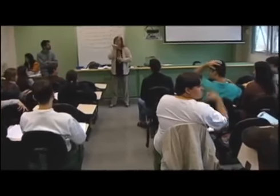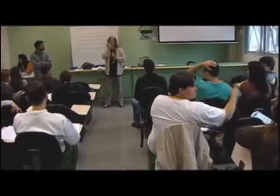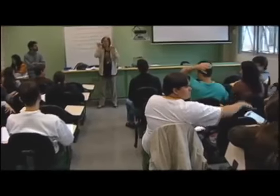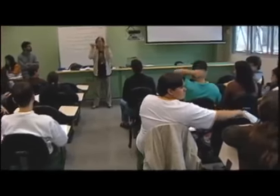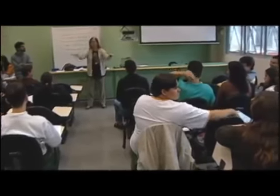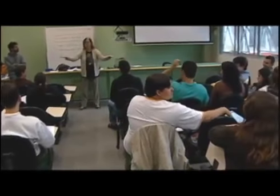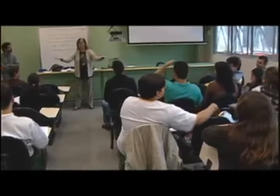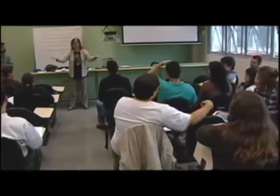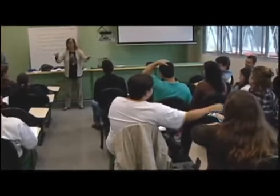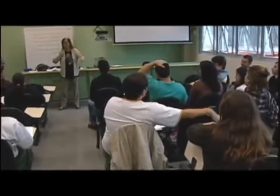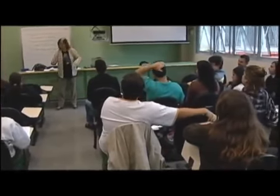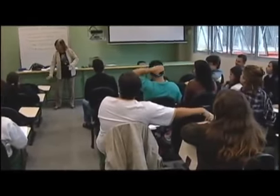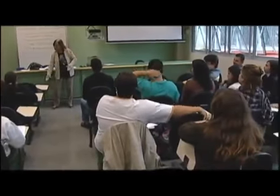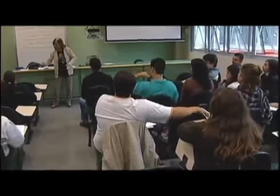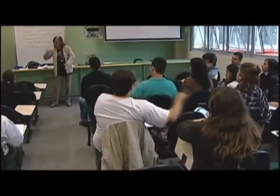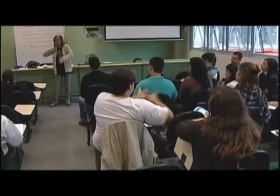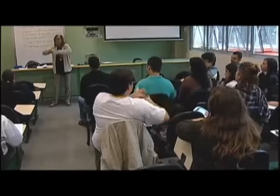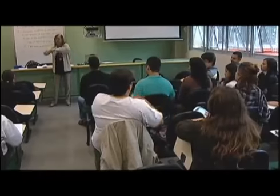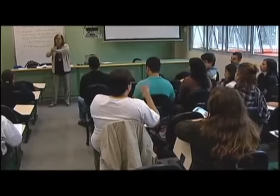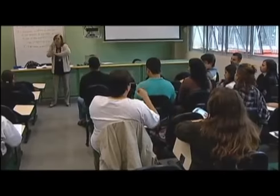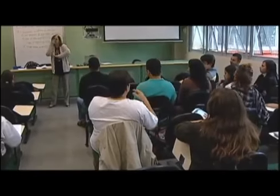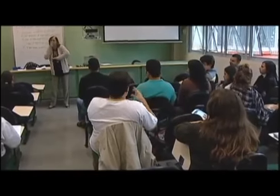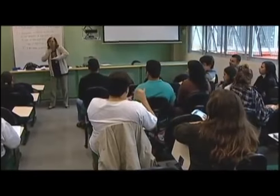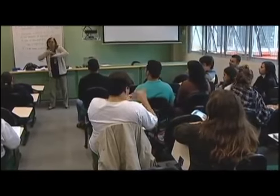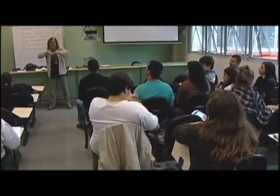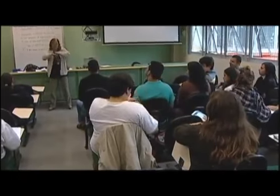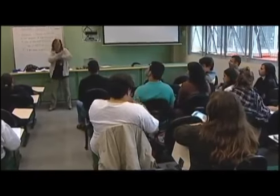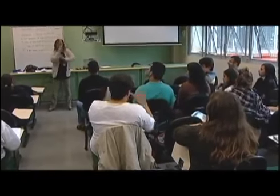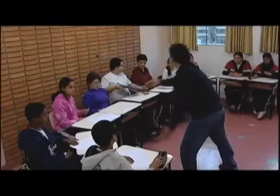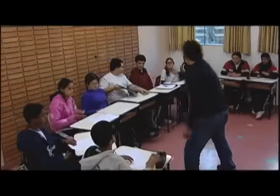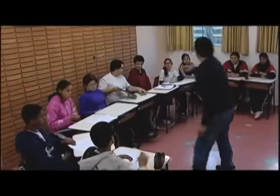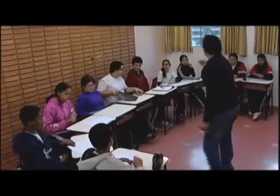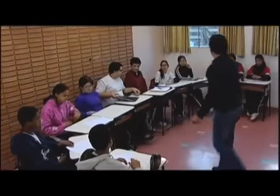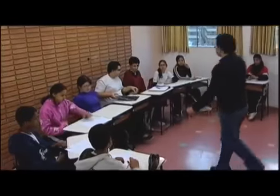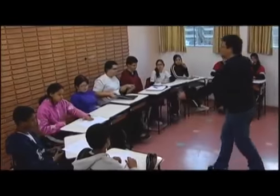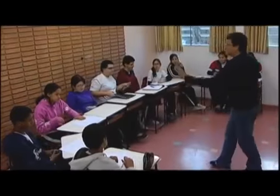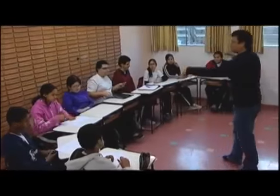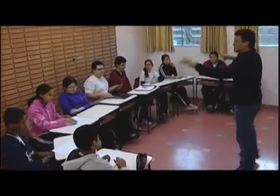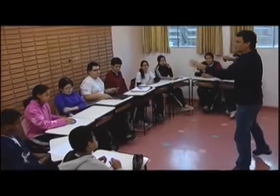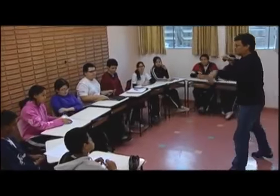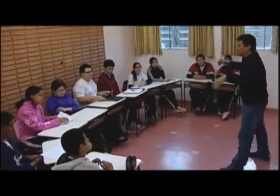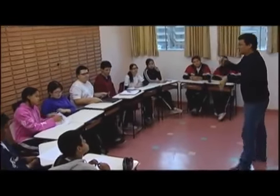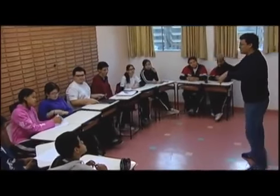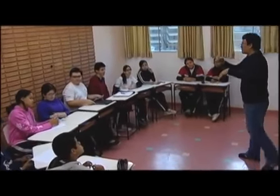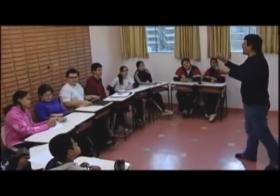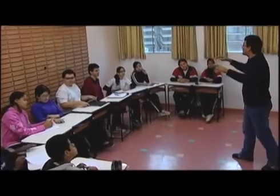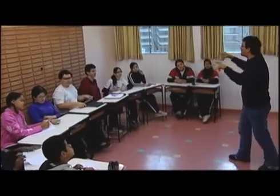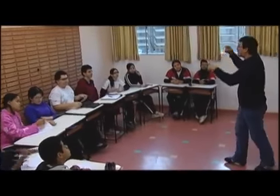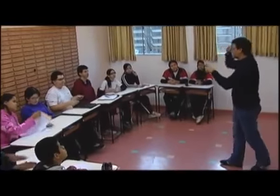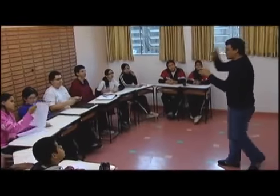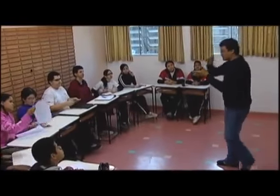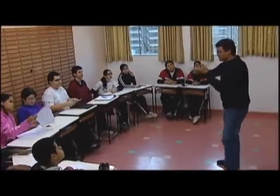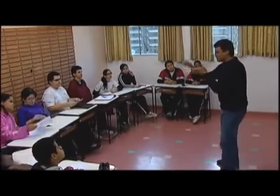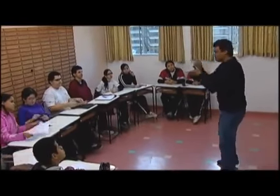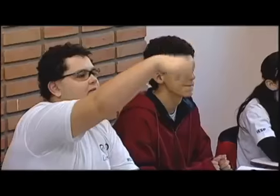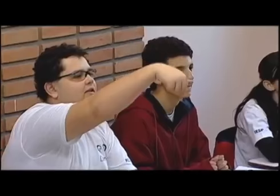para lecionar ou interpretar Libras em faculdades ou no segundo ciclo do ensino fundamental, de acordo com a escolaridade de